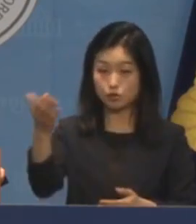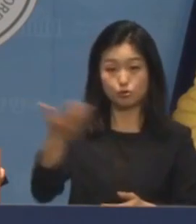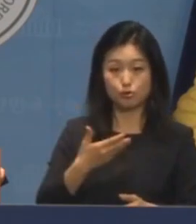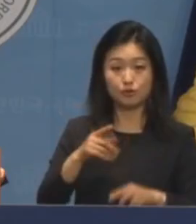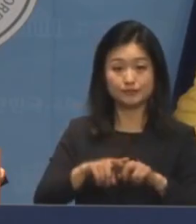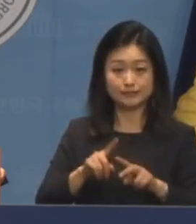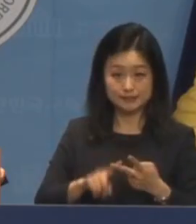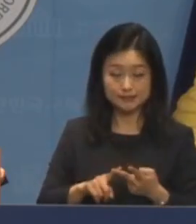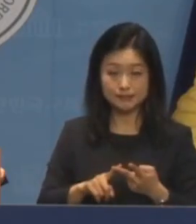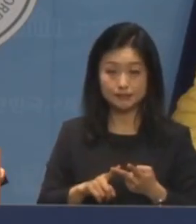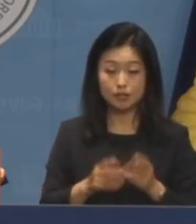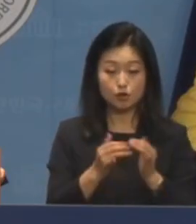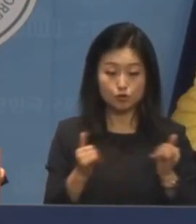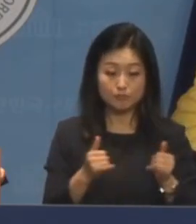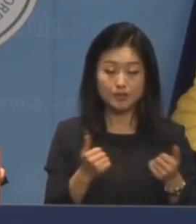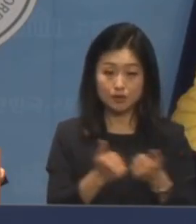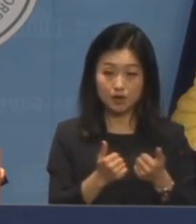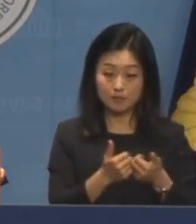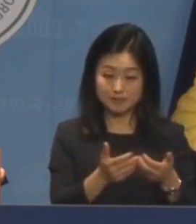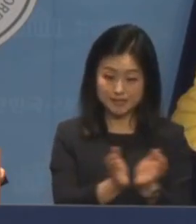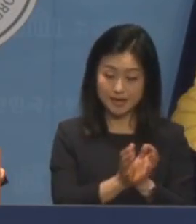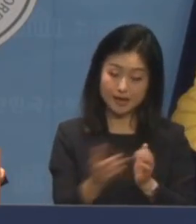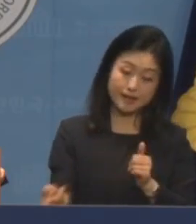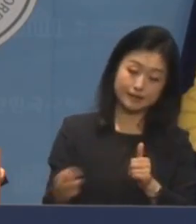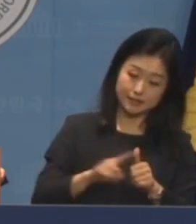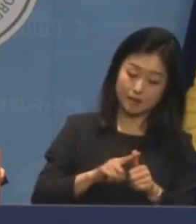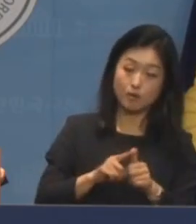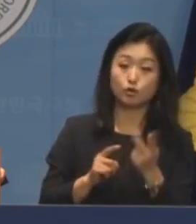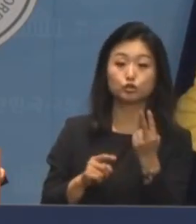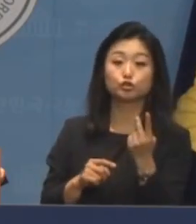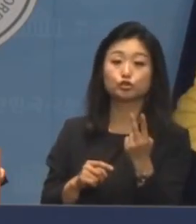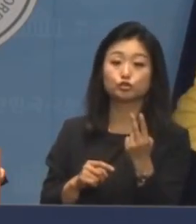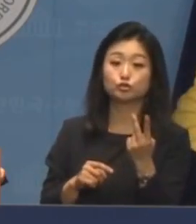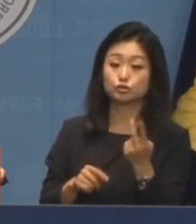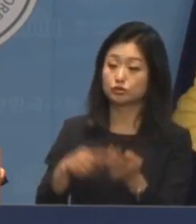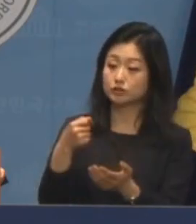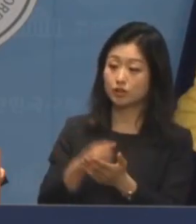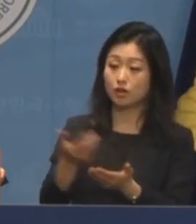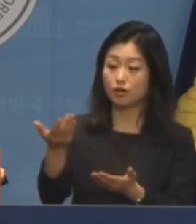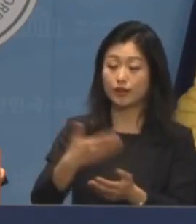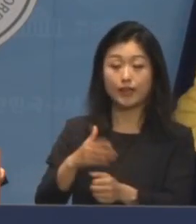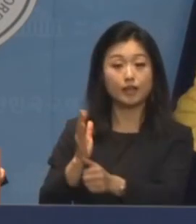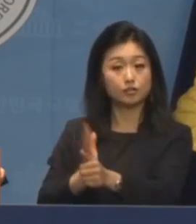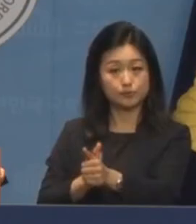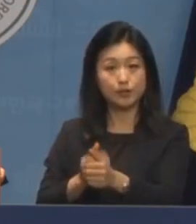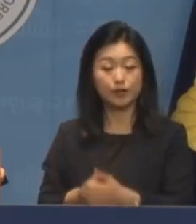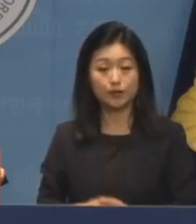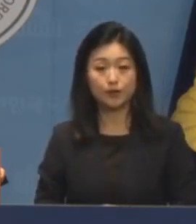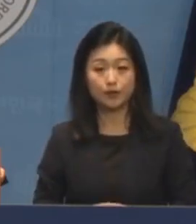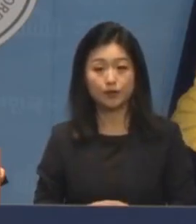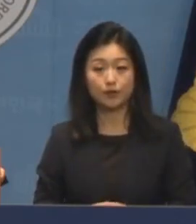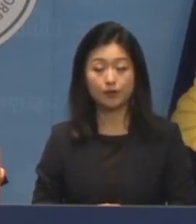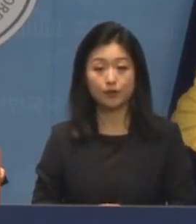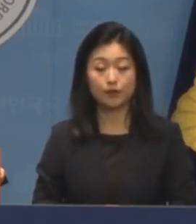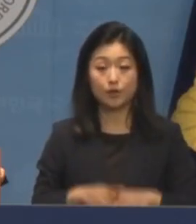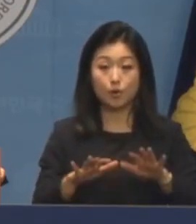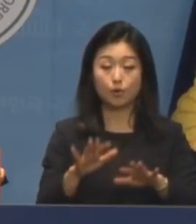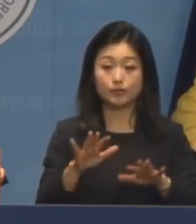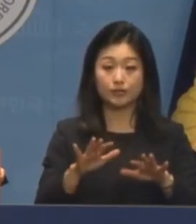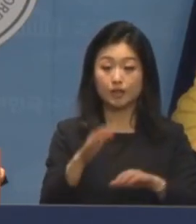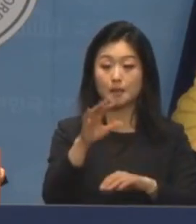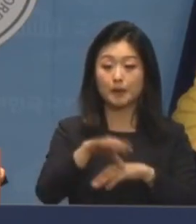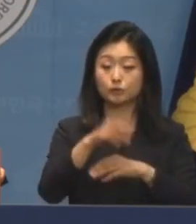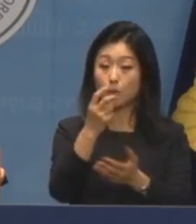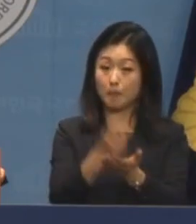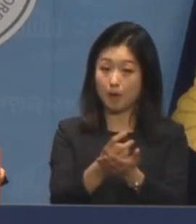아니면 국민협의체를 통해서 진지한 논의에 나서든지 이제 결론에 시간이 얼마 남지 않았습니다. 이 방송법